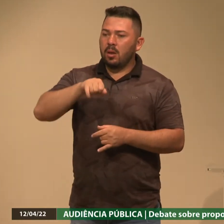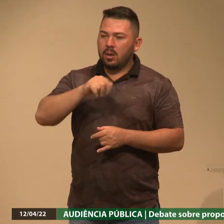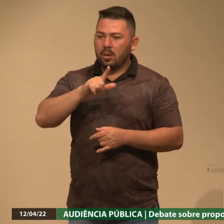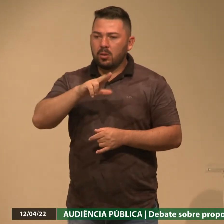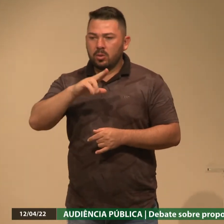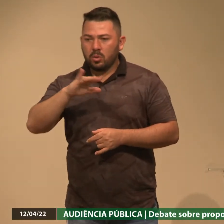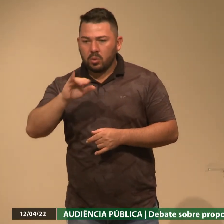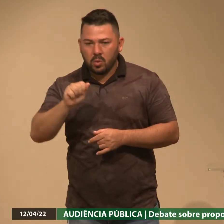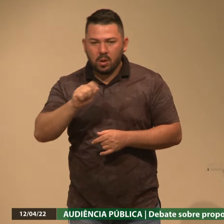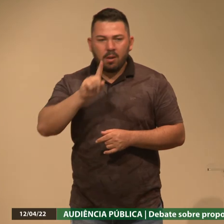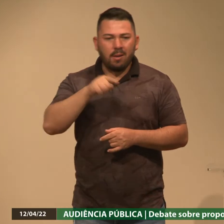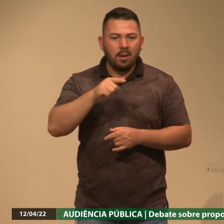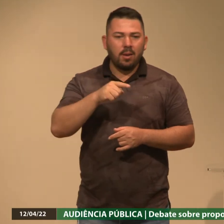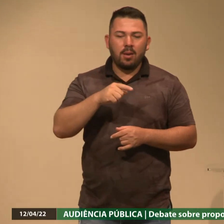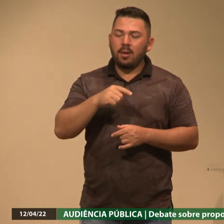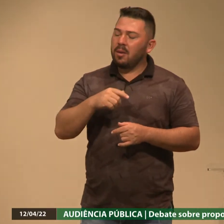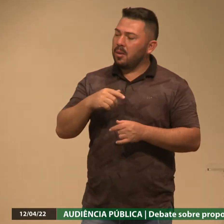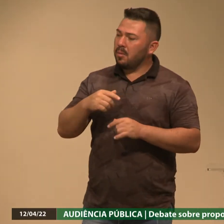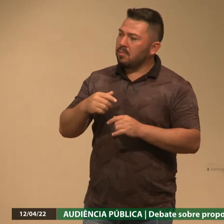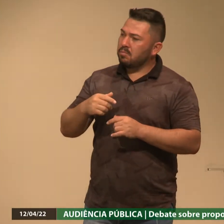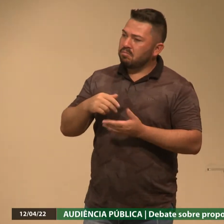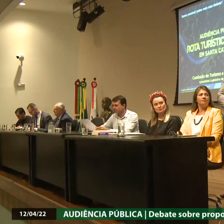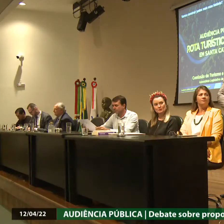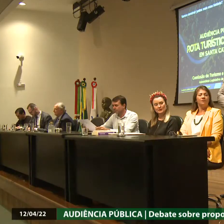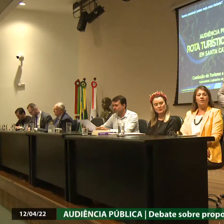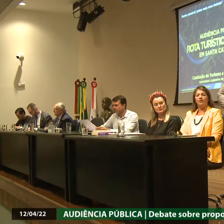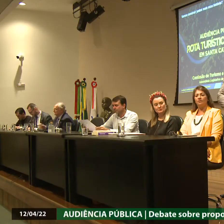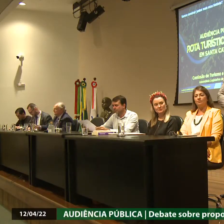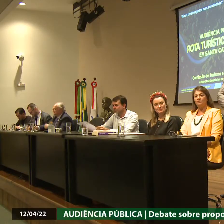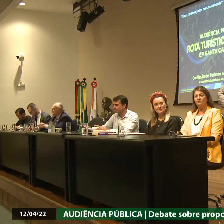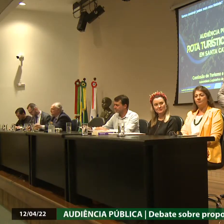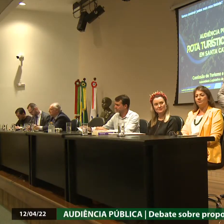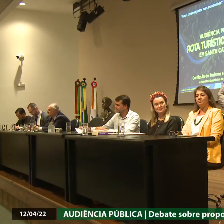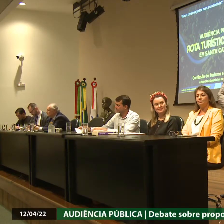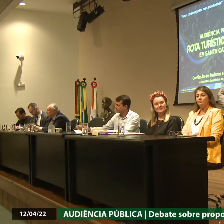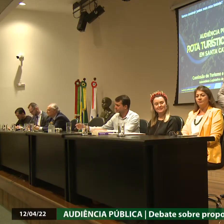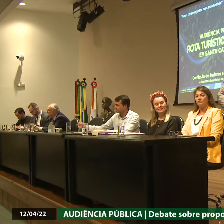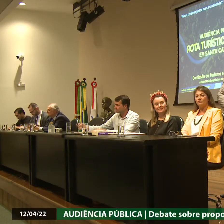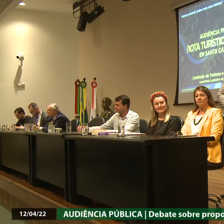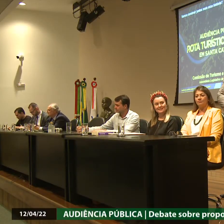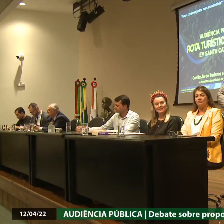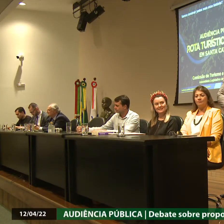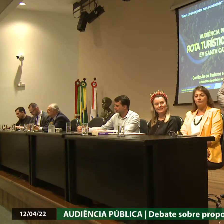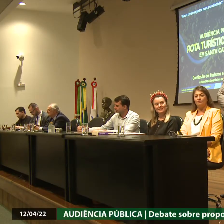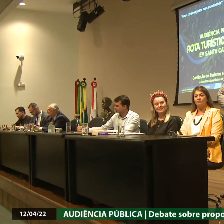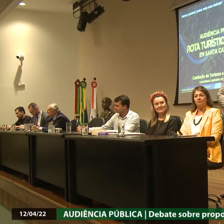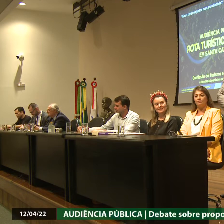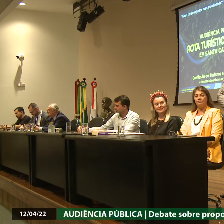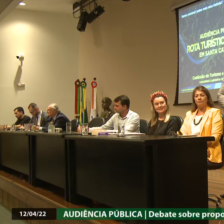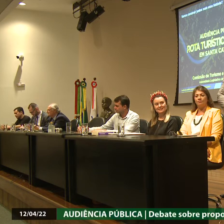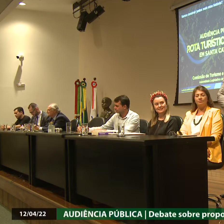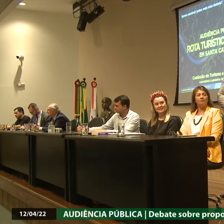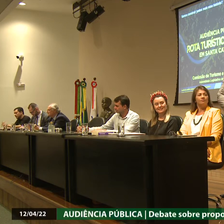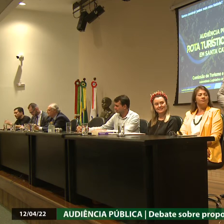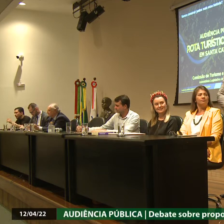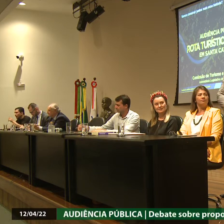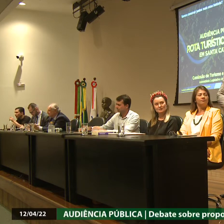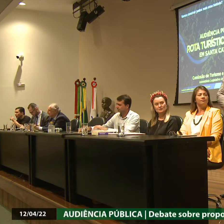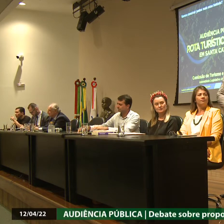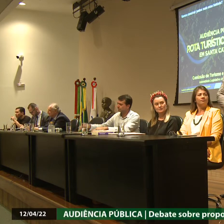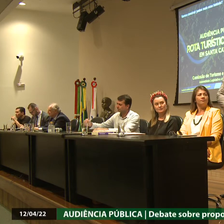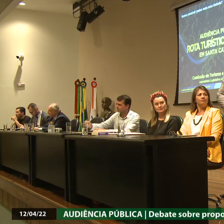Zanatta de um exemplo muito bonito lá em em Blumenau quando ela disse